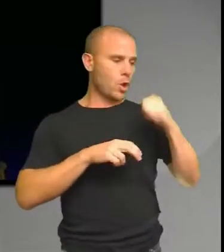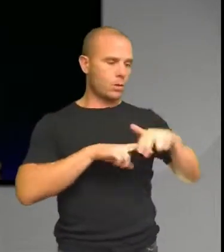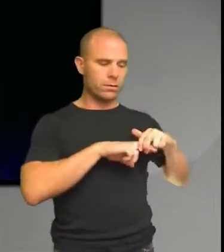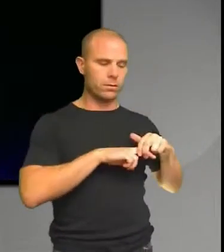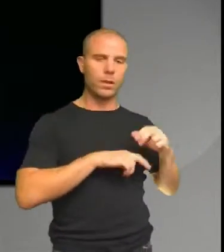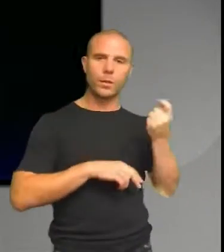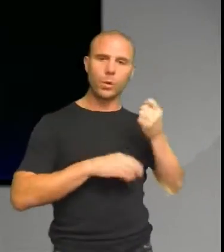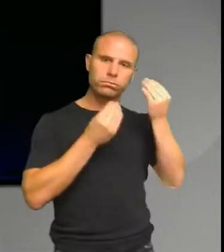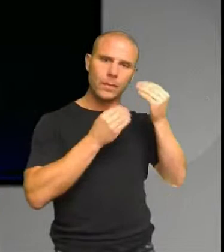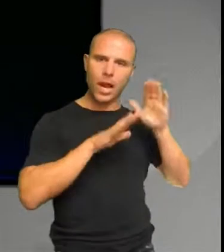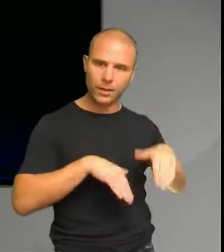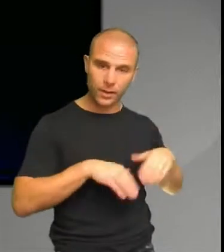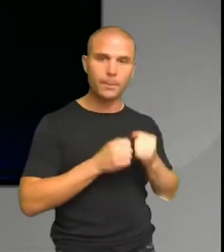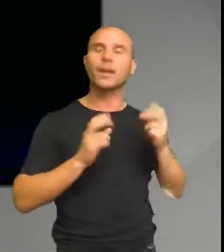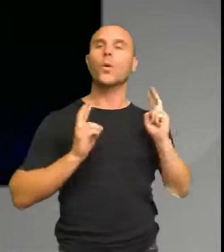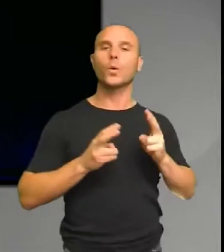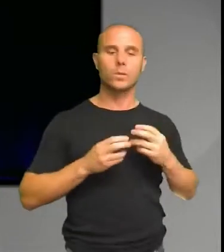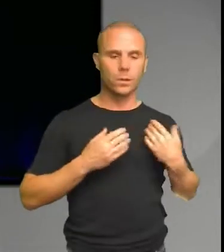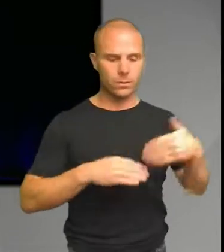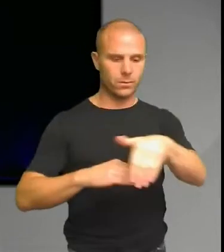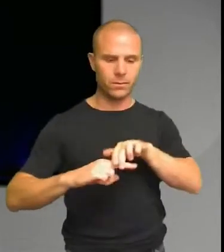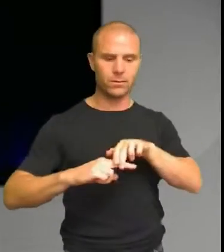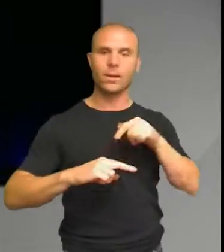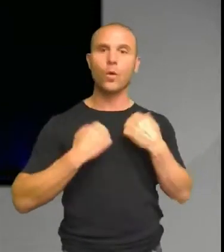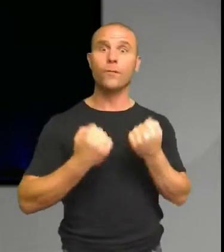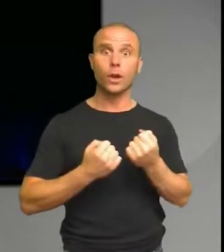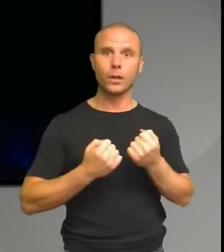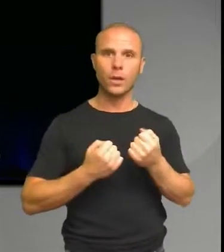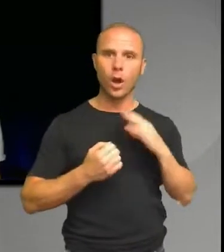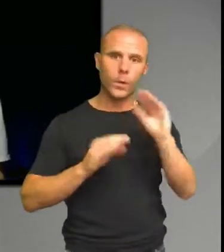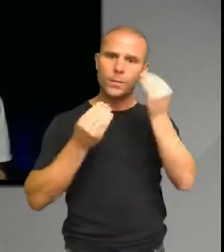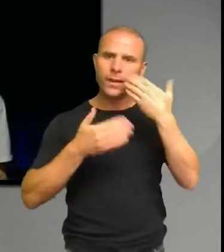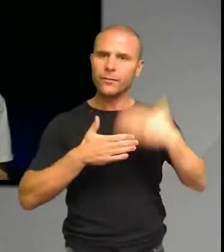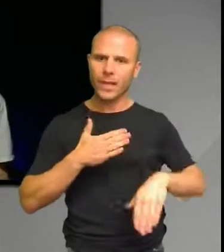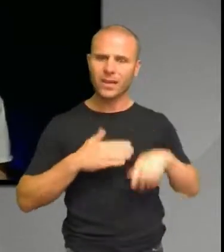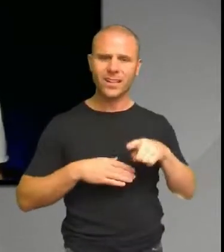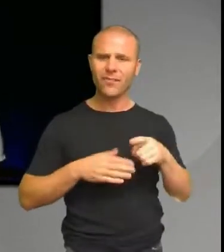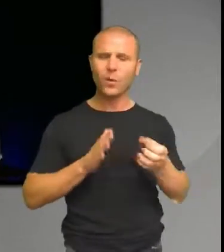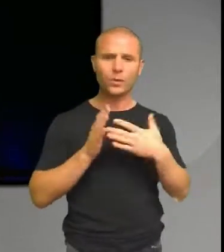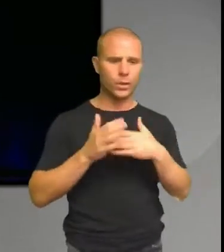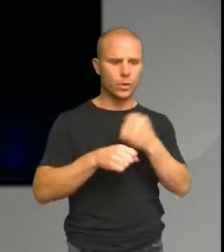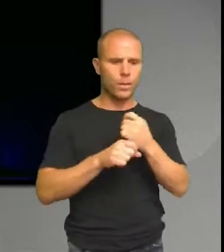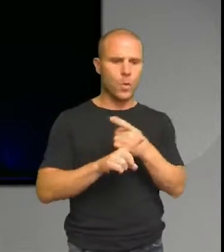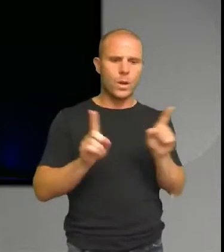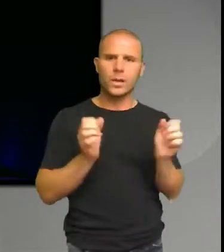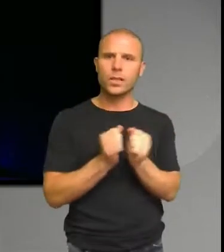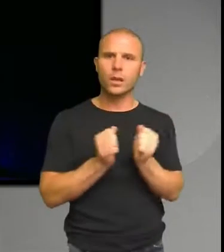Rollfördelningen beror alltså endast på deras etniska bakgrund. Detta är ju oacceptabelt och skamligt.